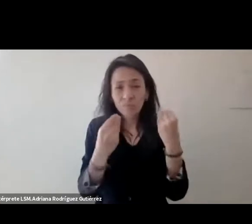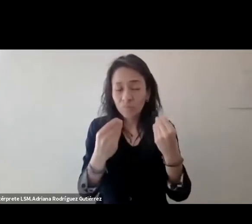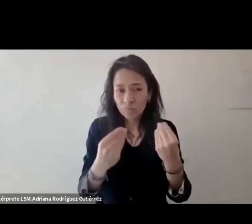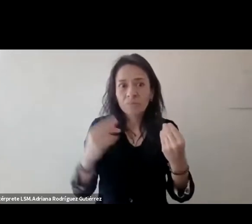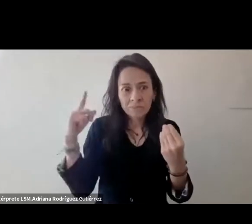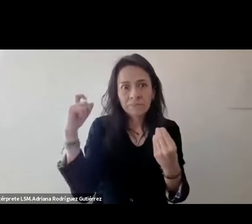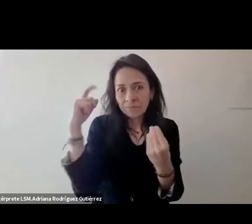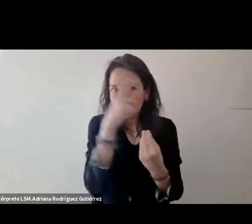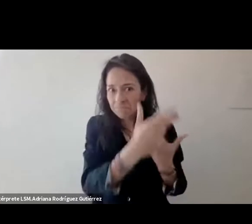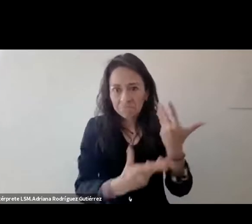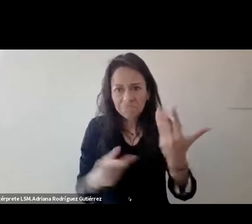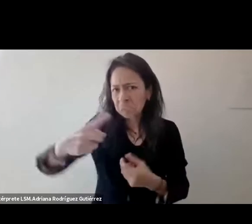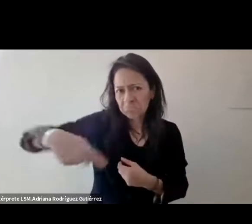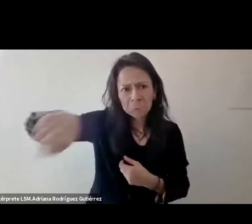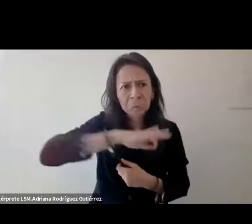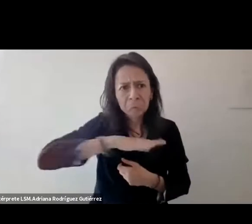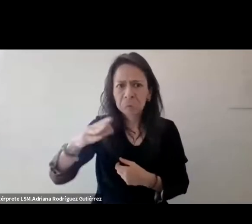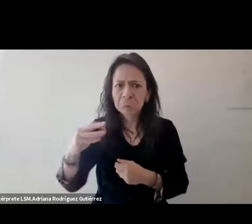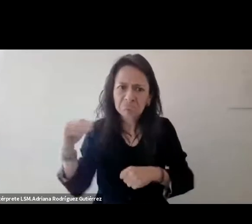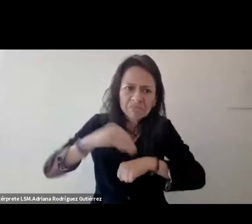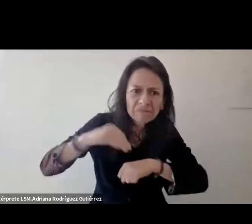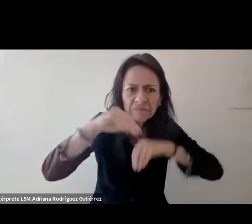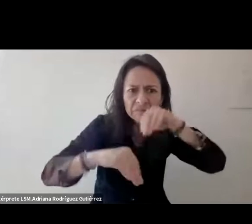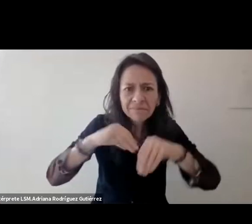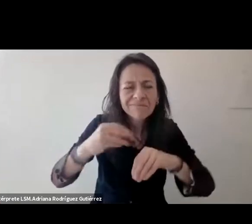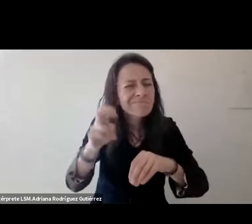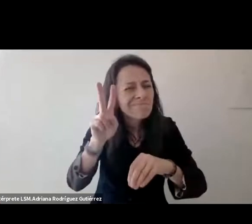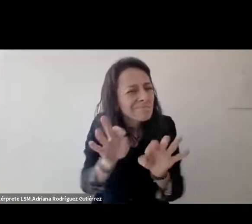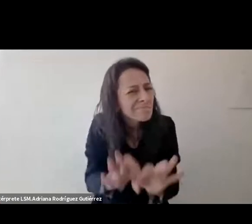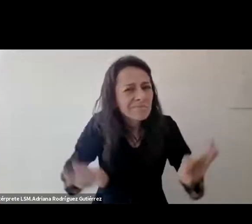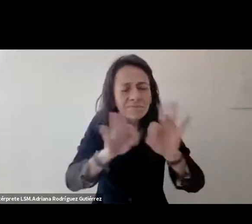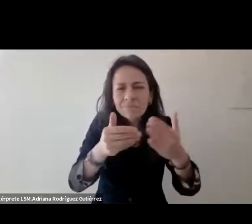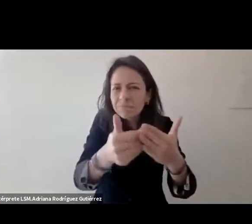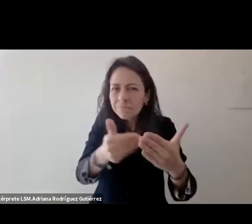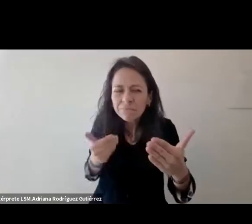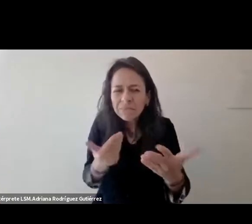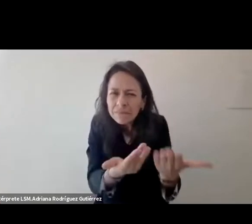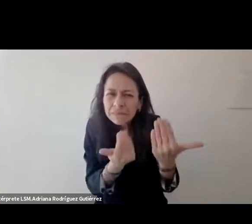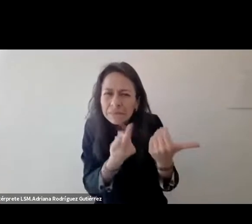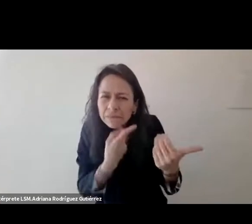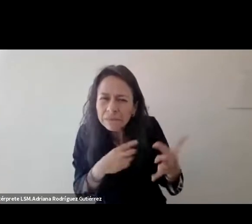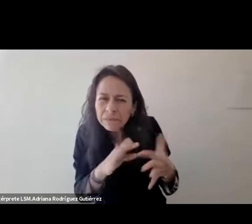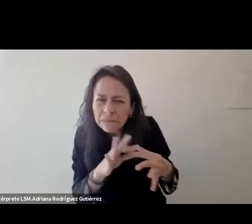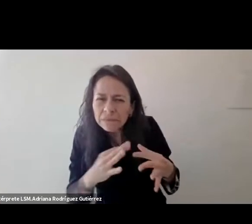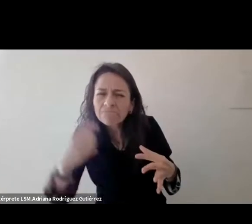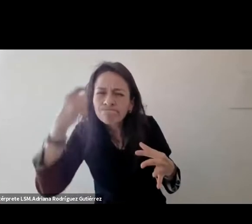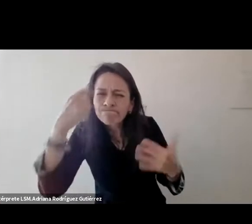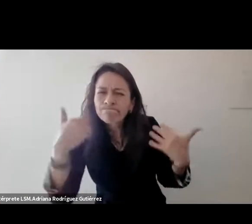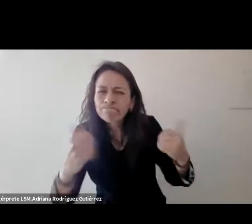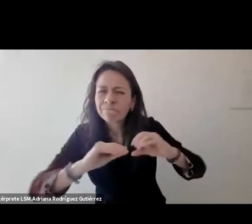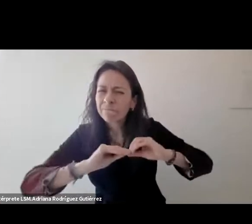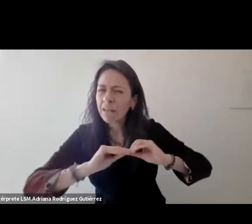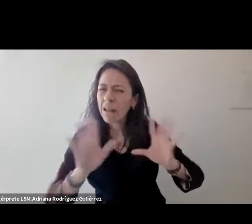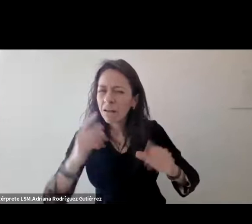es importante que tengamos la visión completa porque estos meses siguientes, este